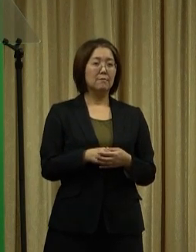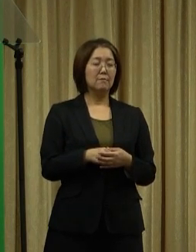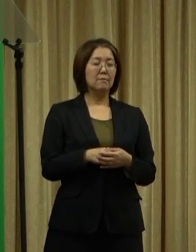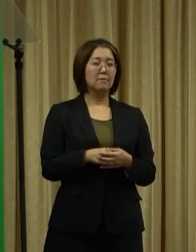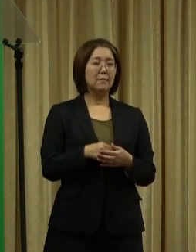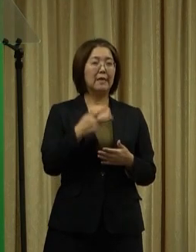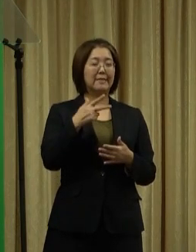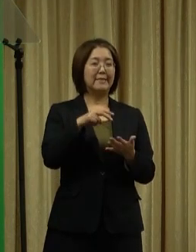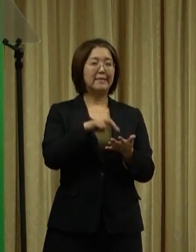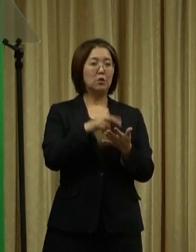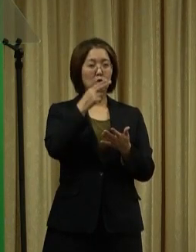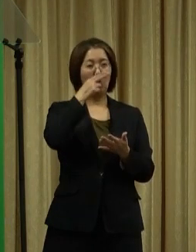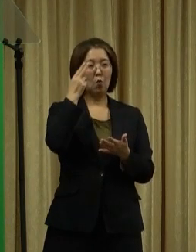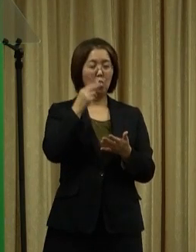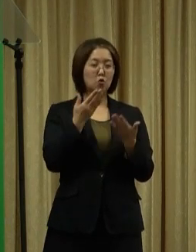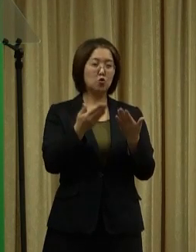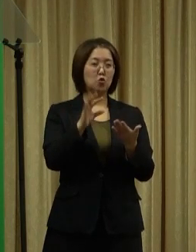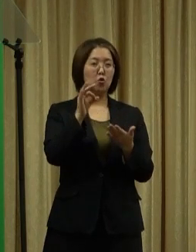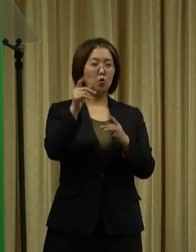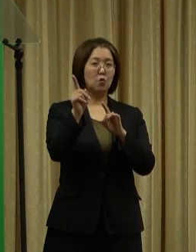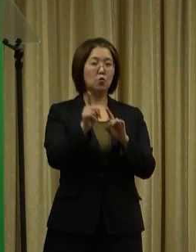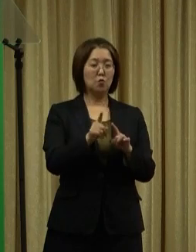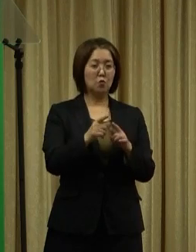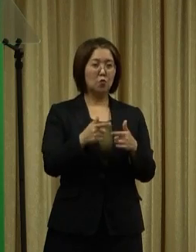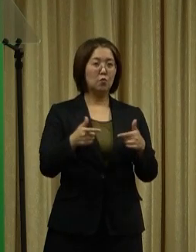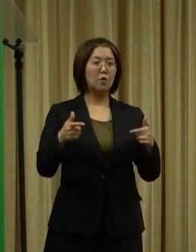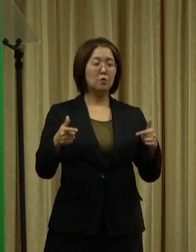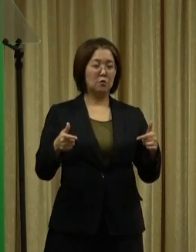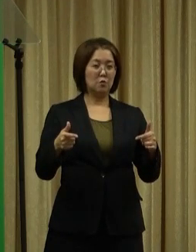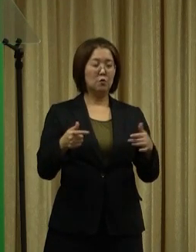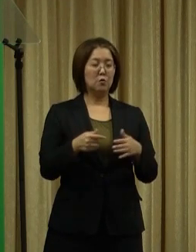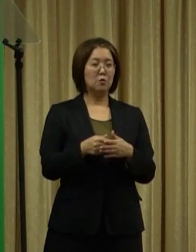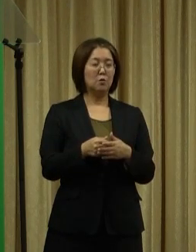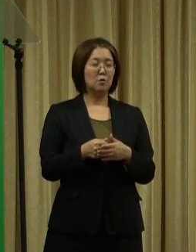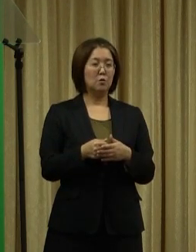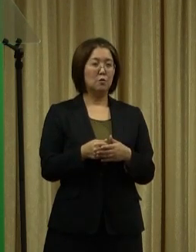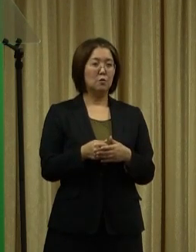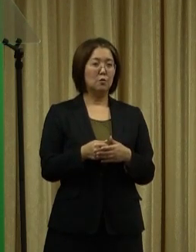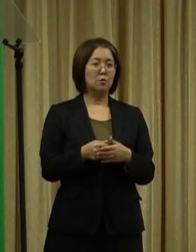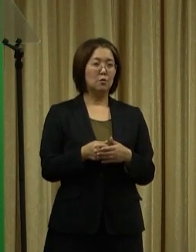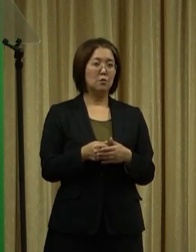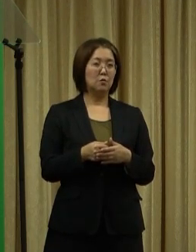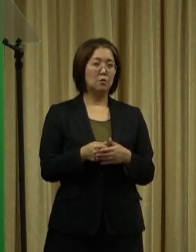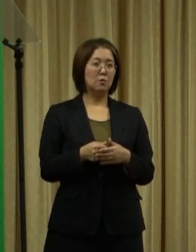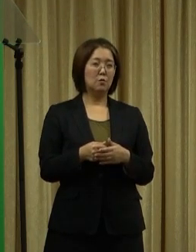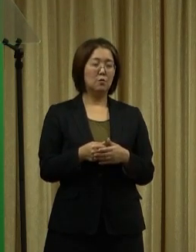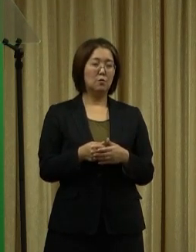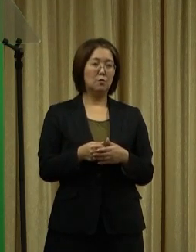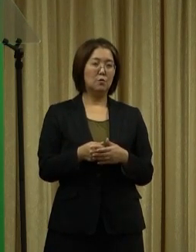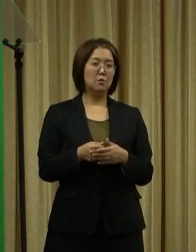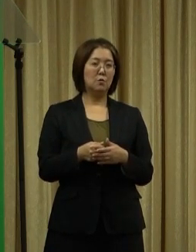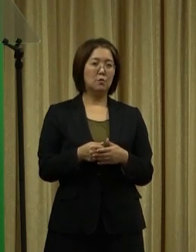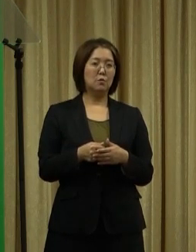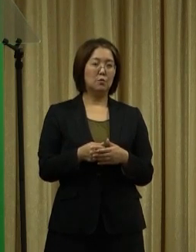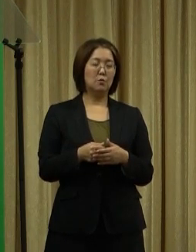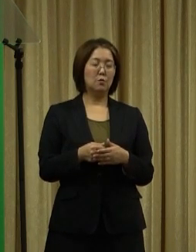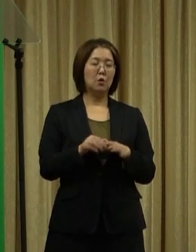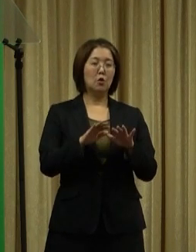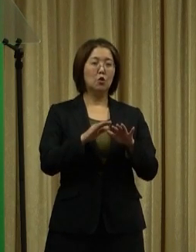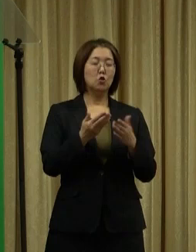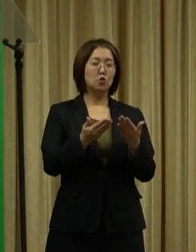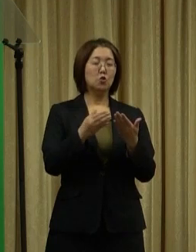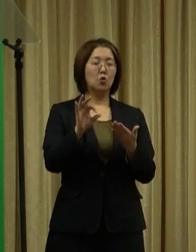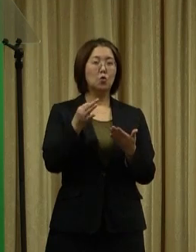私立高等学校の授業料減免の拡充、それからこれはですね、授業